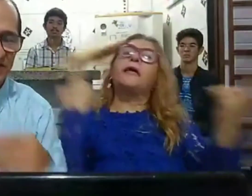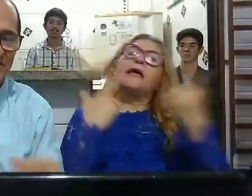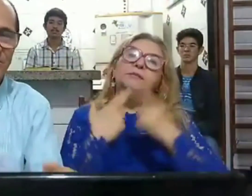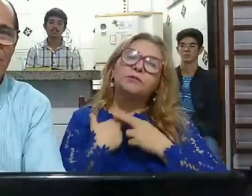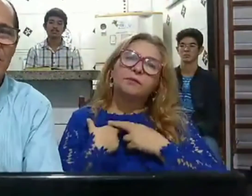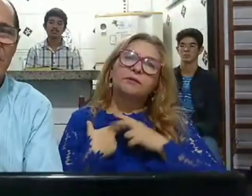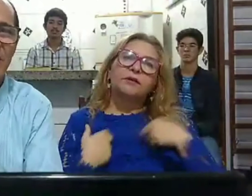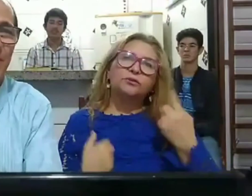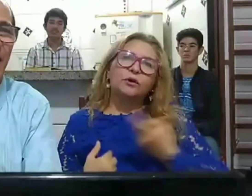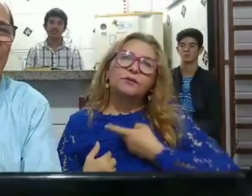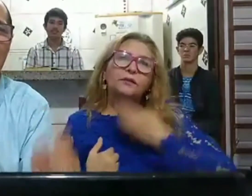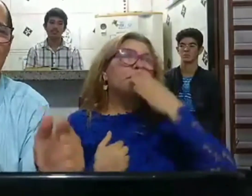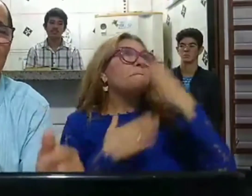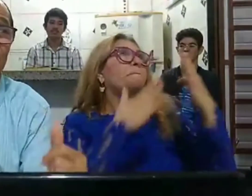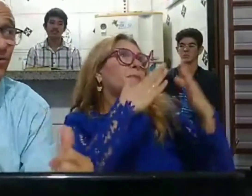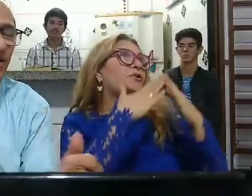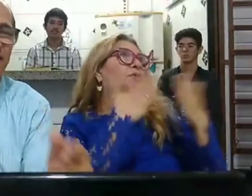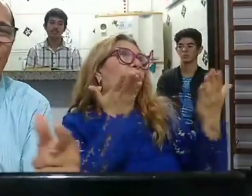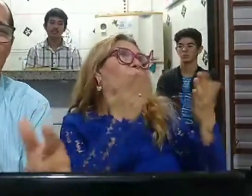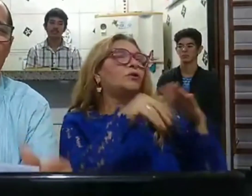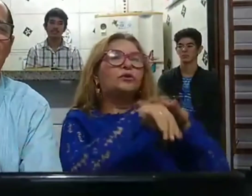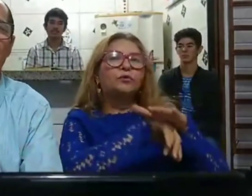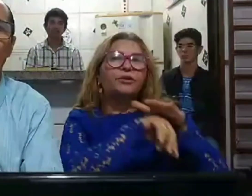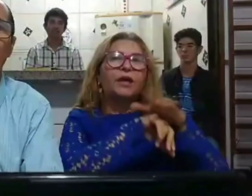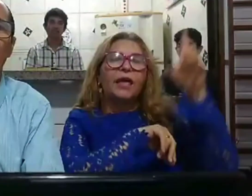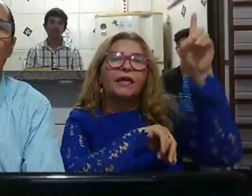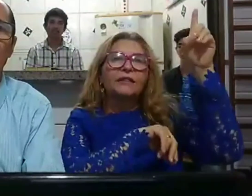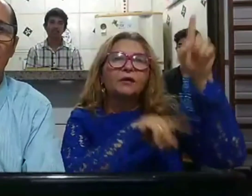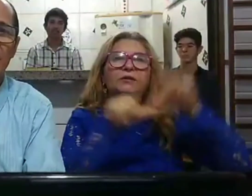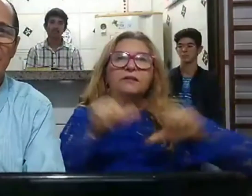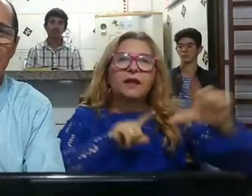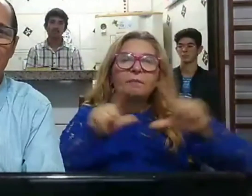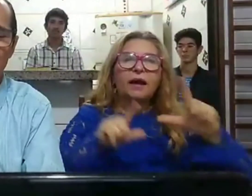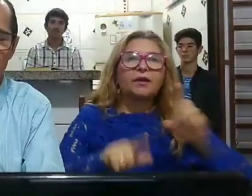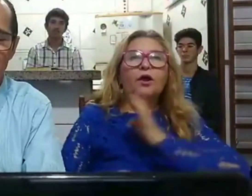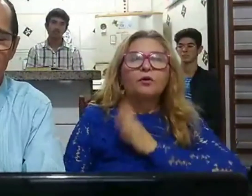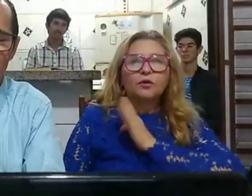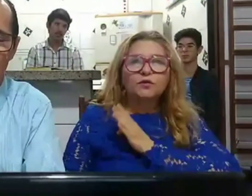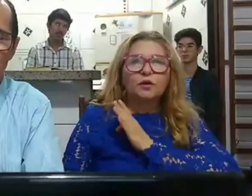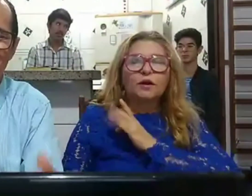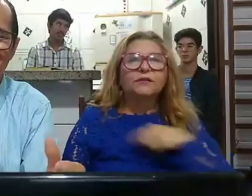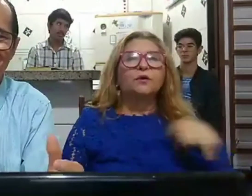Deus trabalhe no nosso coração e então